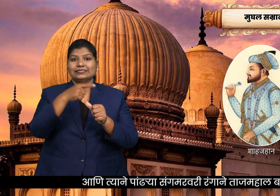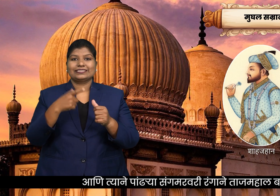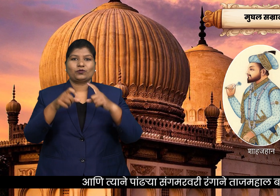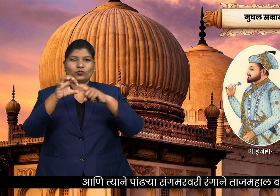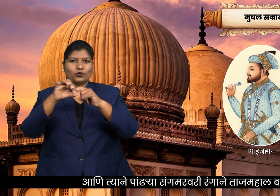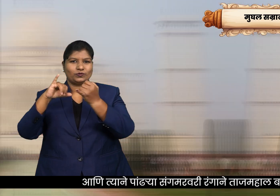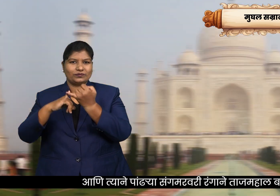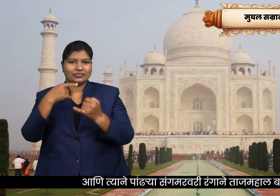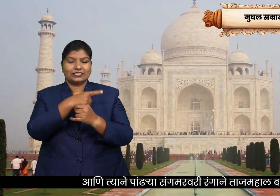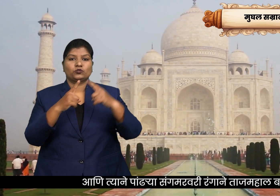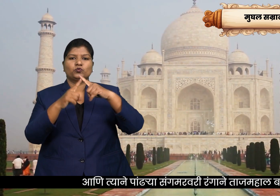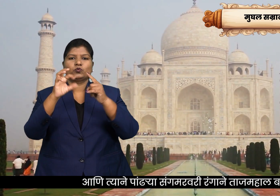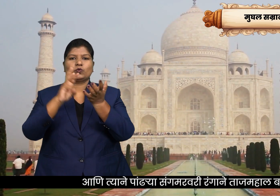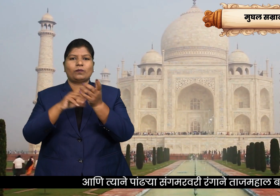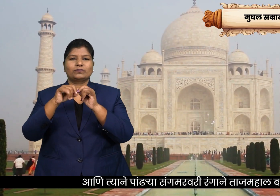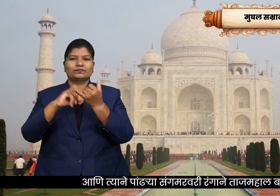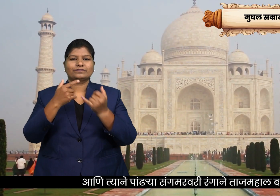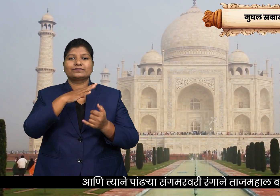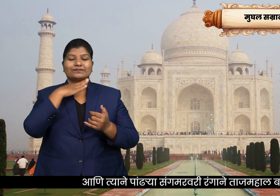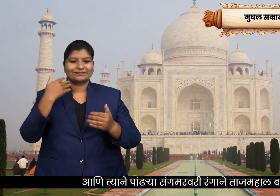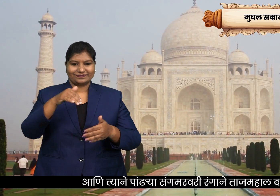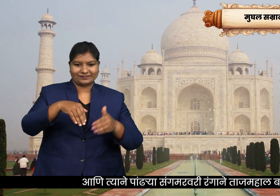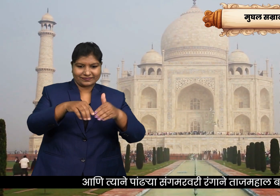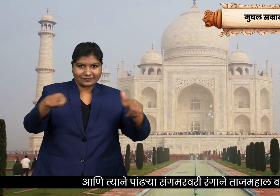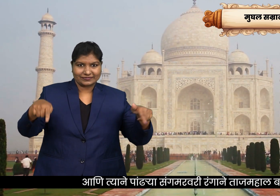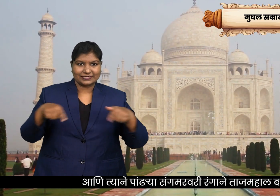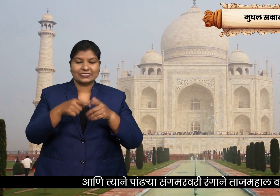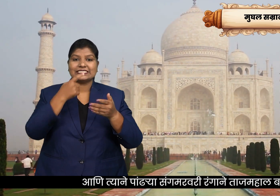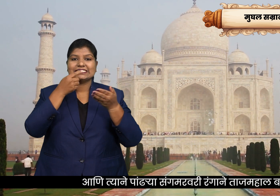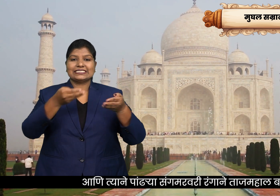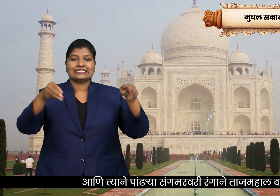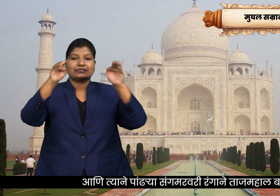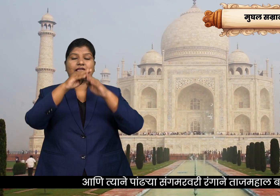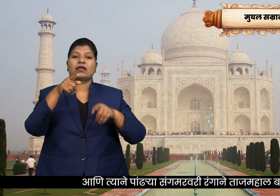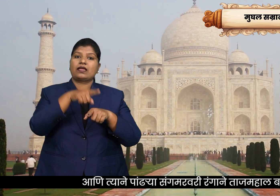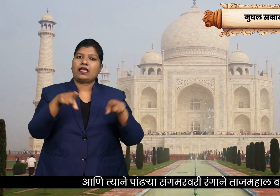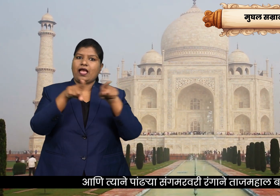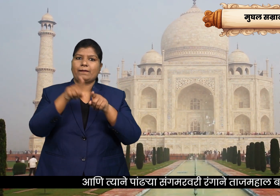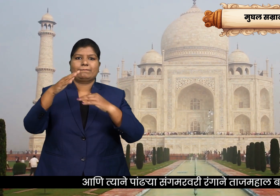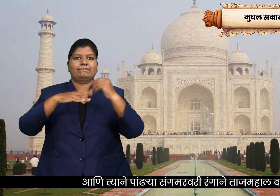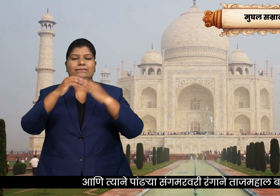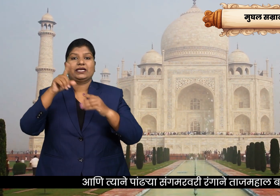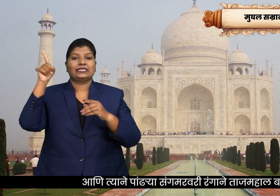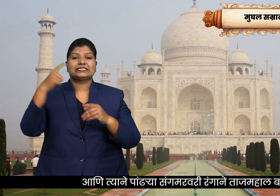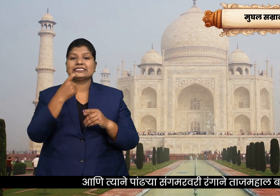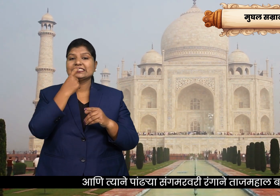आणि त्याने पांढऱ्या संगमरवरी रंगाने ताजमहल बांधला.